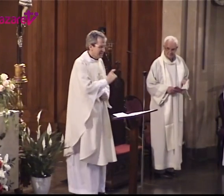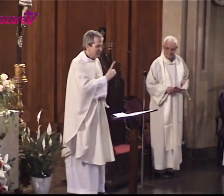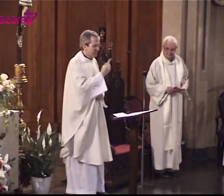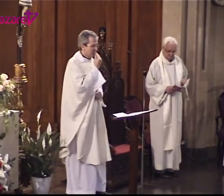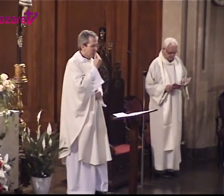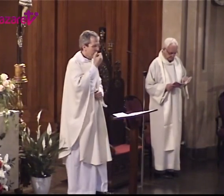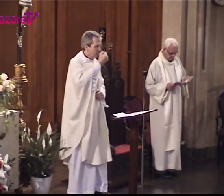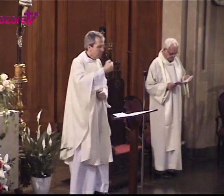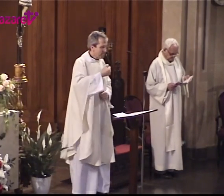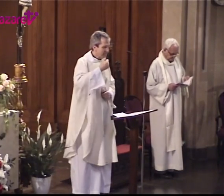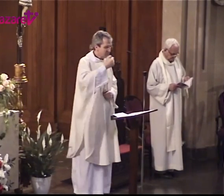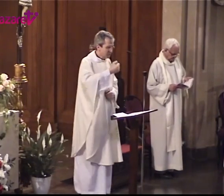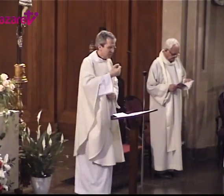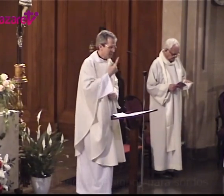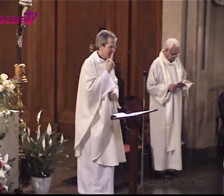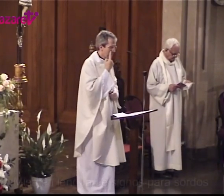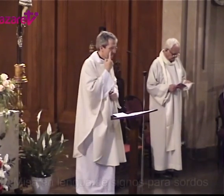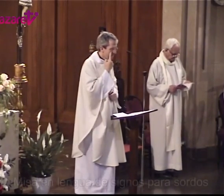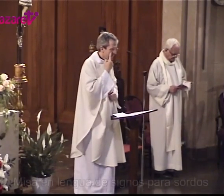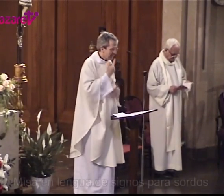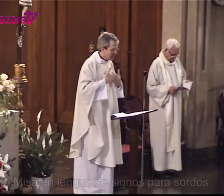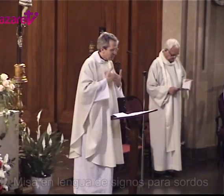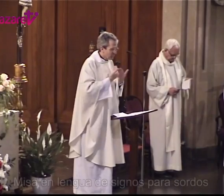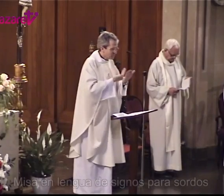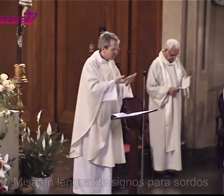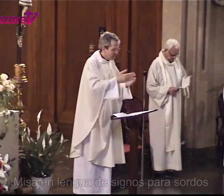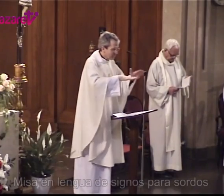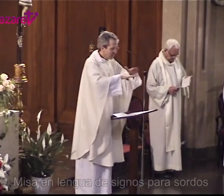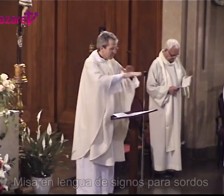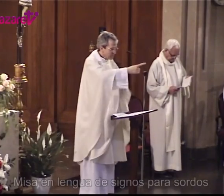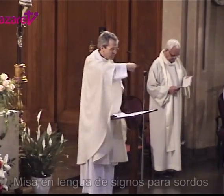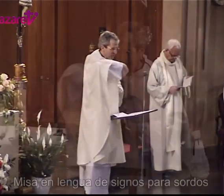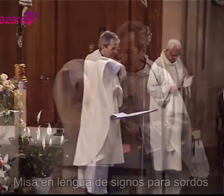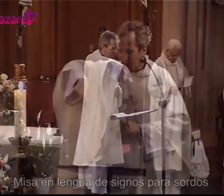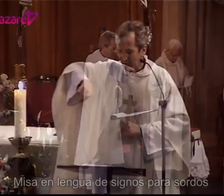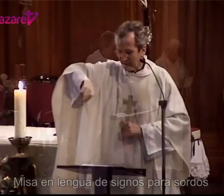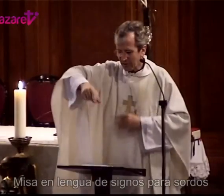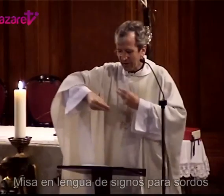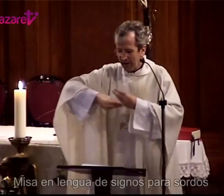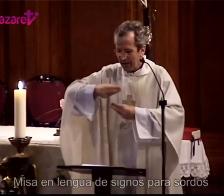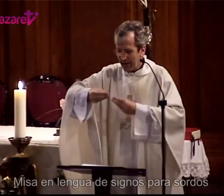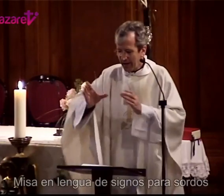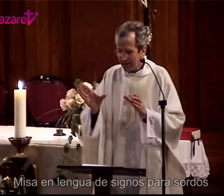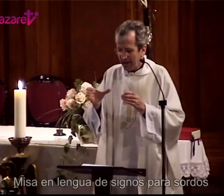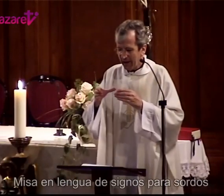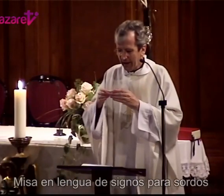Señor, buen pastor, vela con solicitud sobre nosotros y haz que el